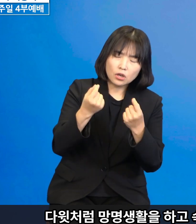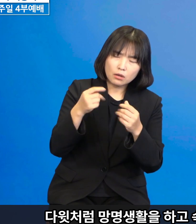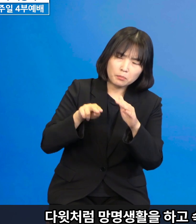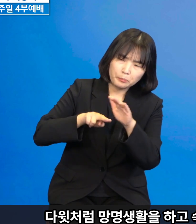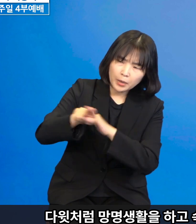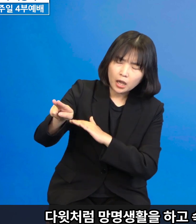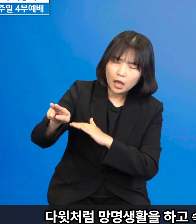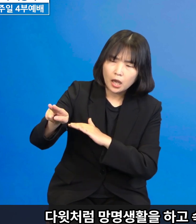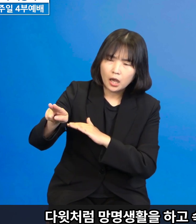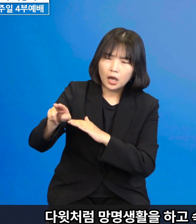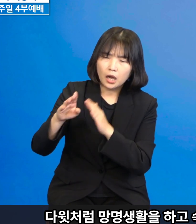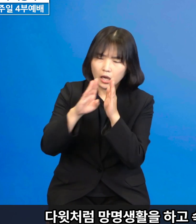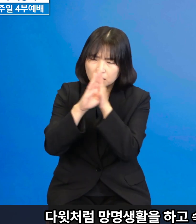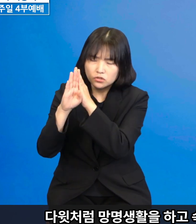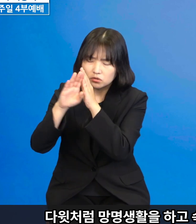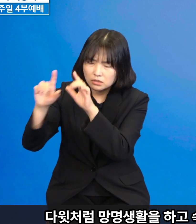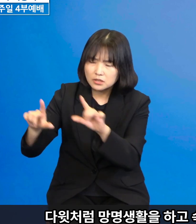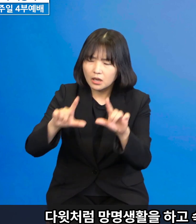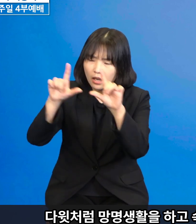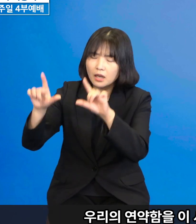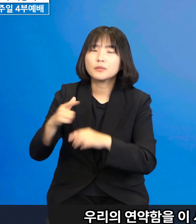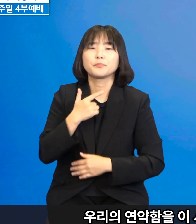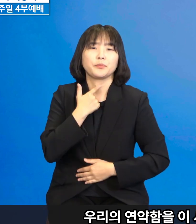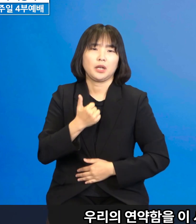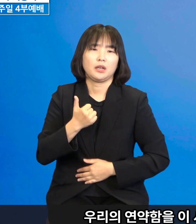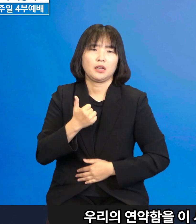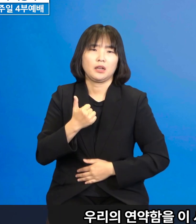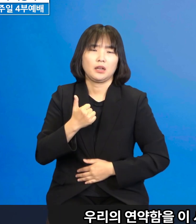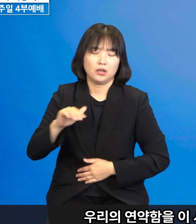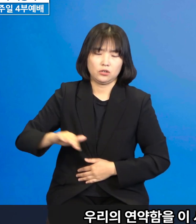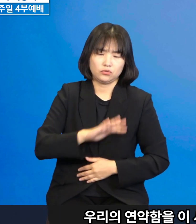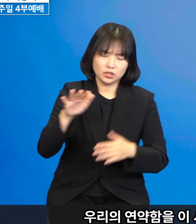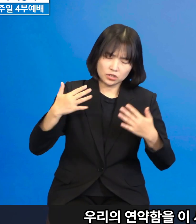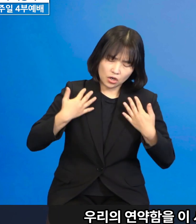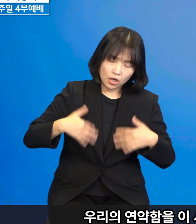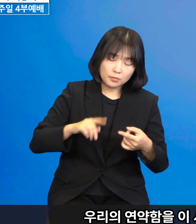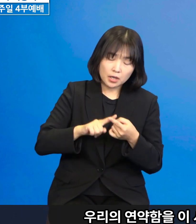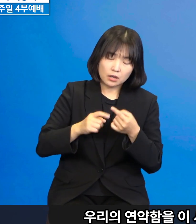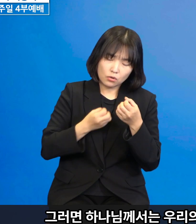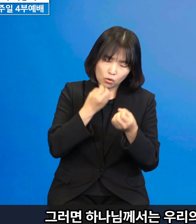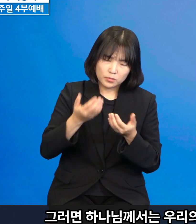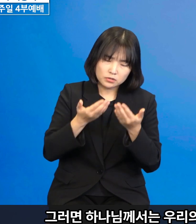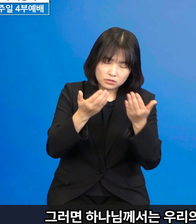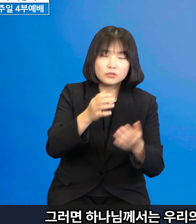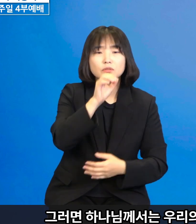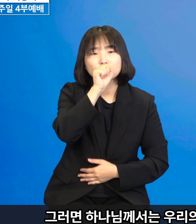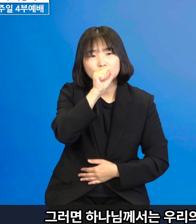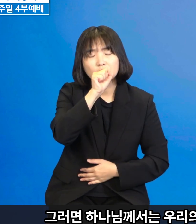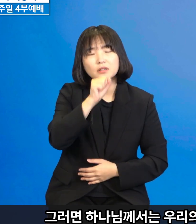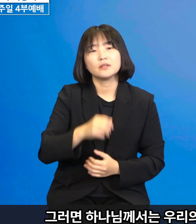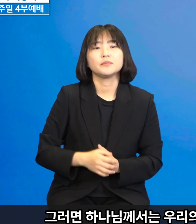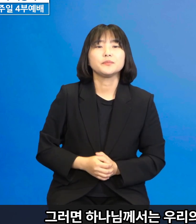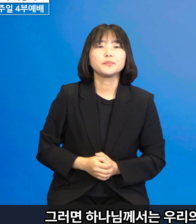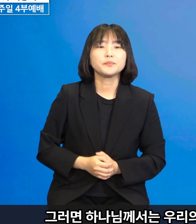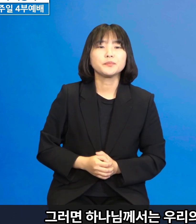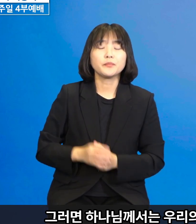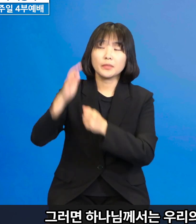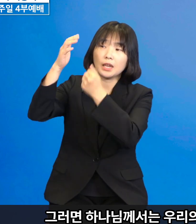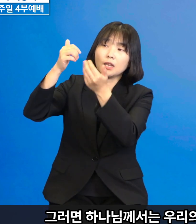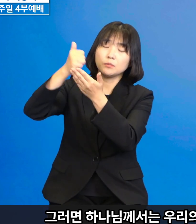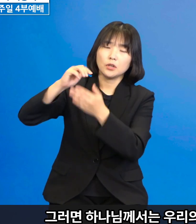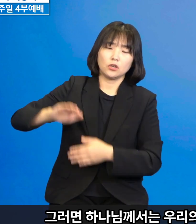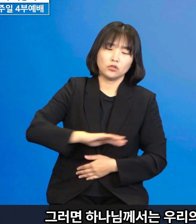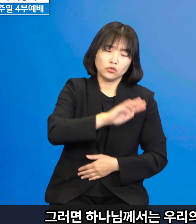속이고 이중적인 삶을 살았습니다. 우리의 연약함을 이 시간 고백했으면 좋겠어요. 그러면 하나님께서는